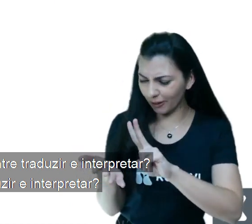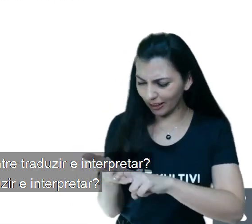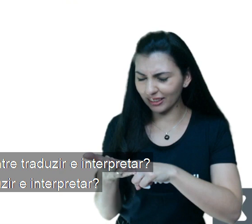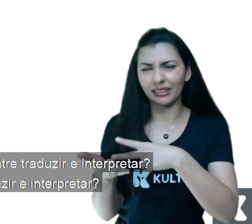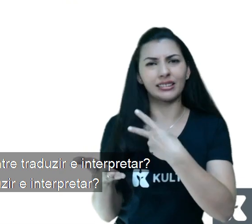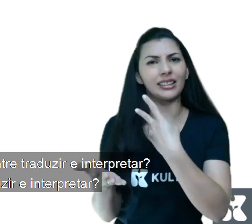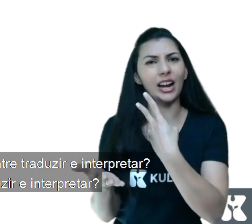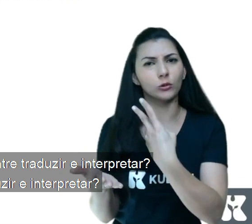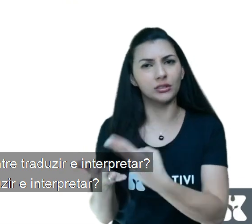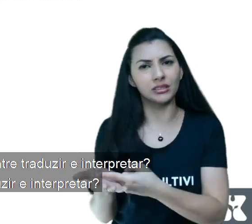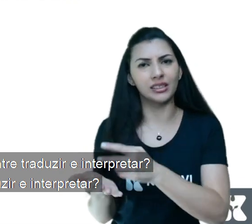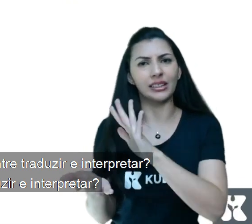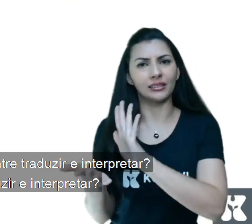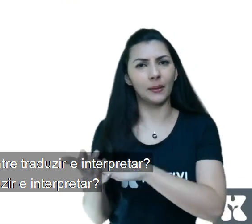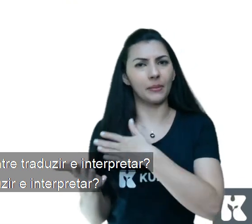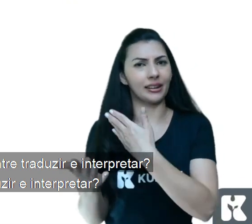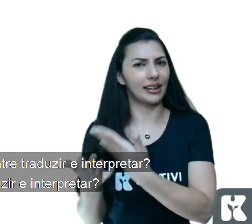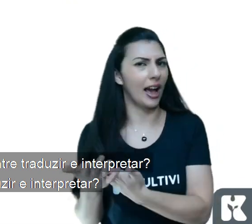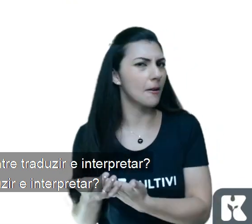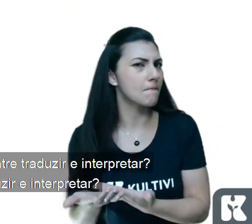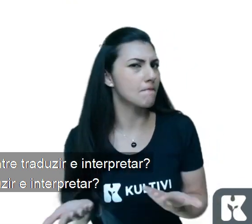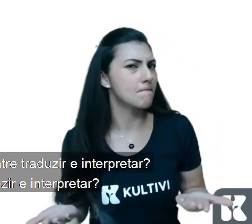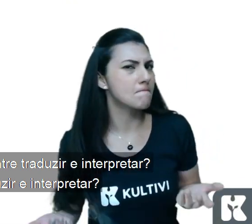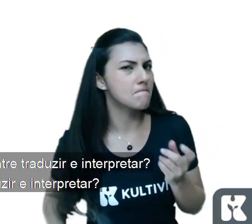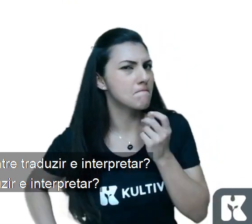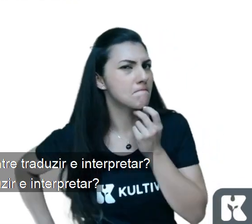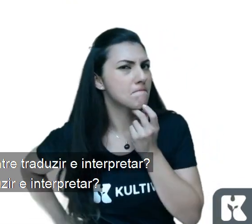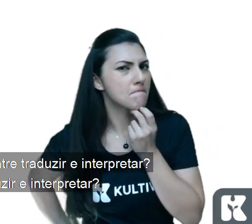Existe diferença entre traduzir e interpretar?